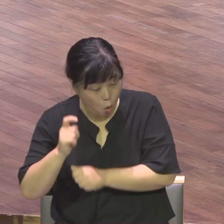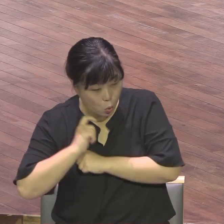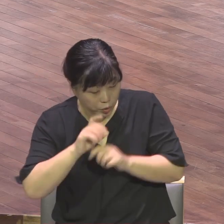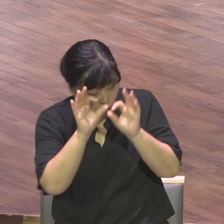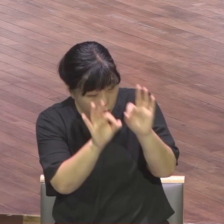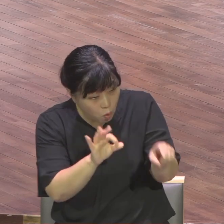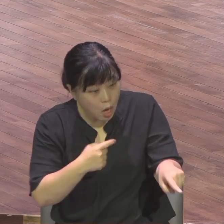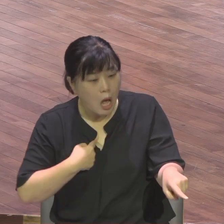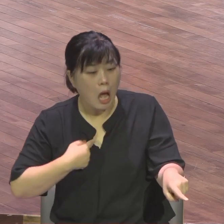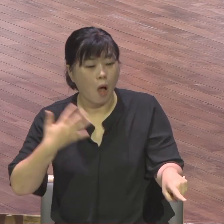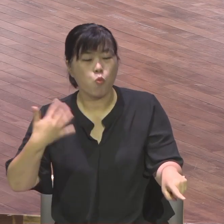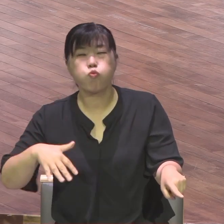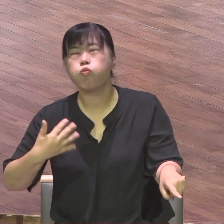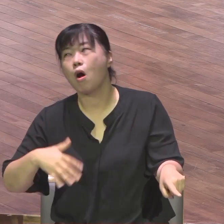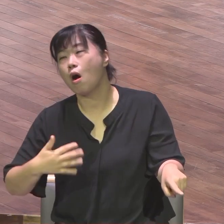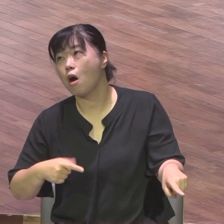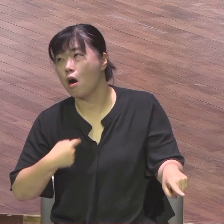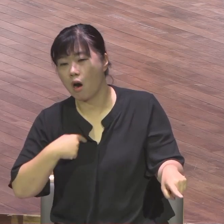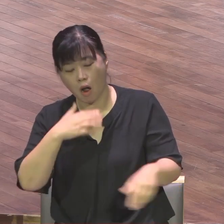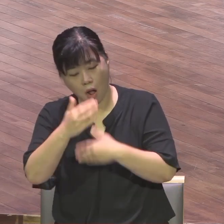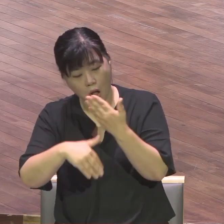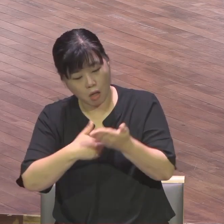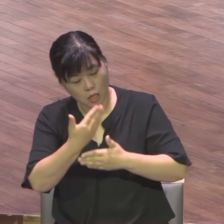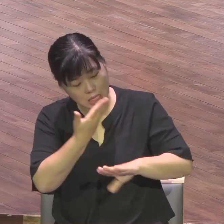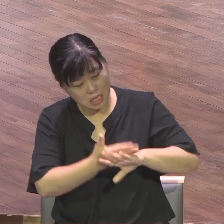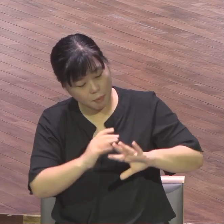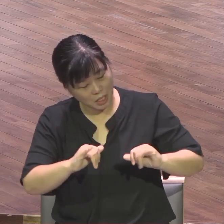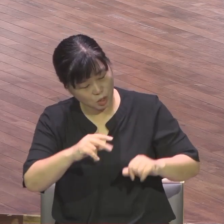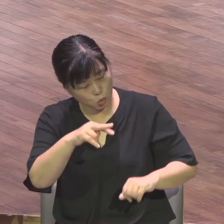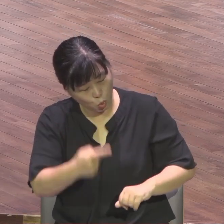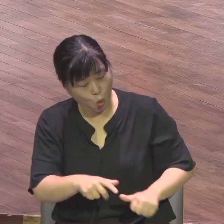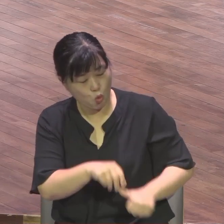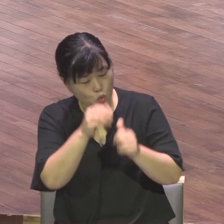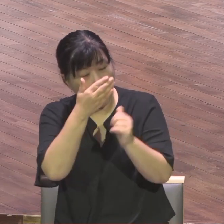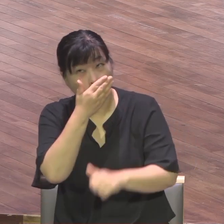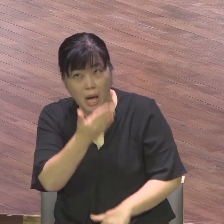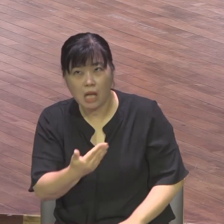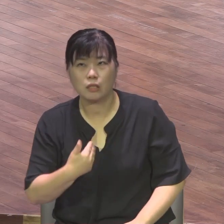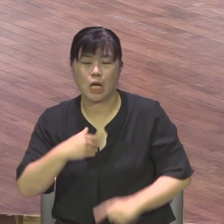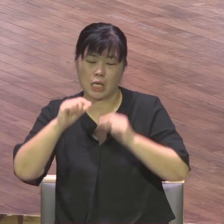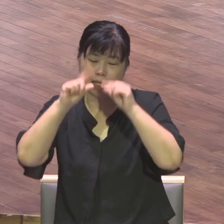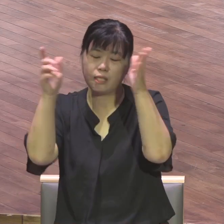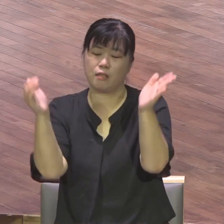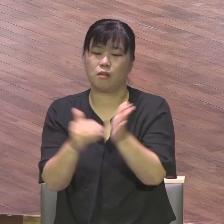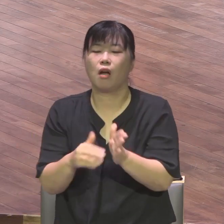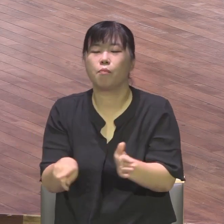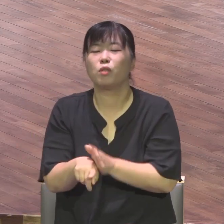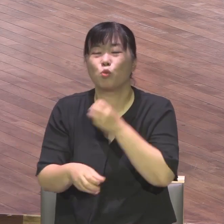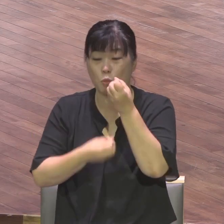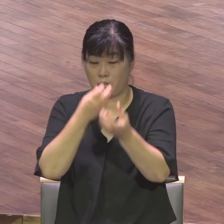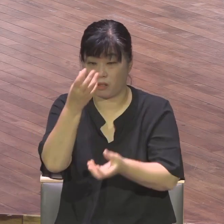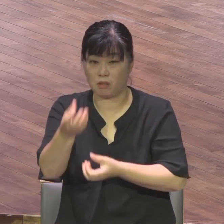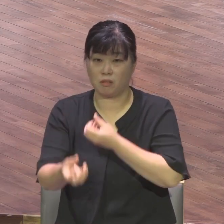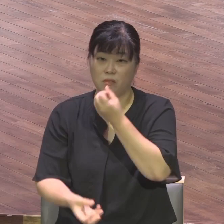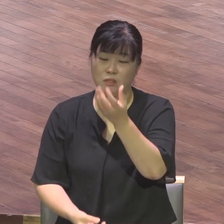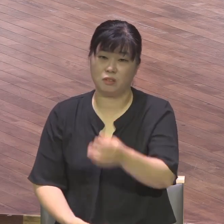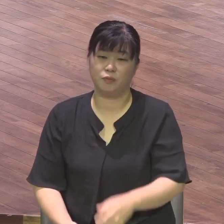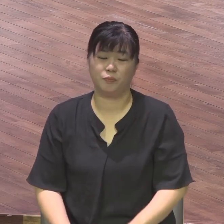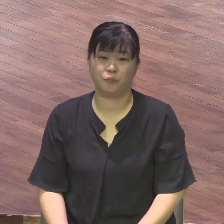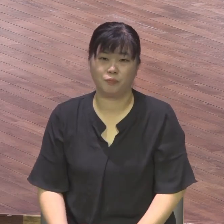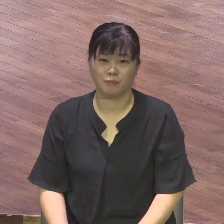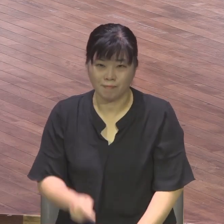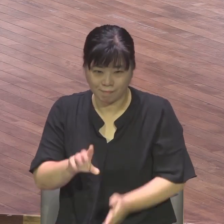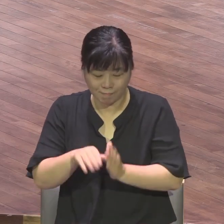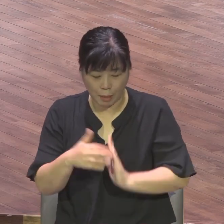즉시로 예수 그리스도로 말미암아 주어진 화평의 복음을 고넬료와 그와 함께한 이방인들에게 전한 것입니다.